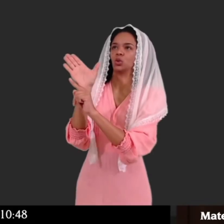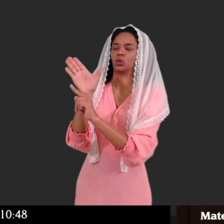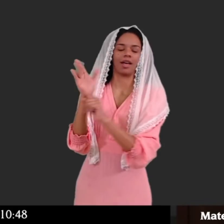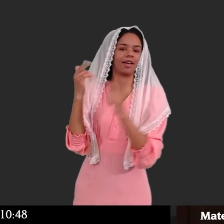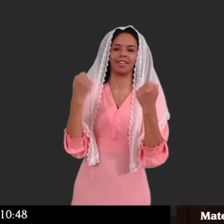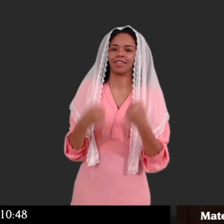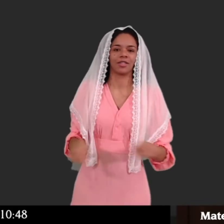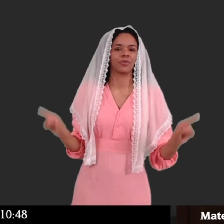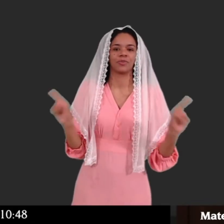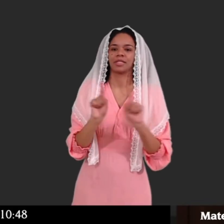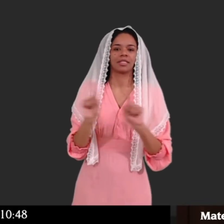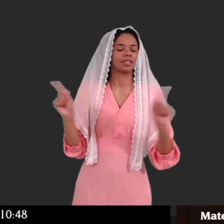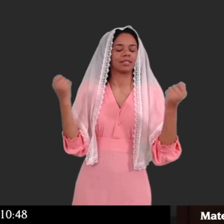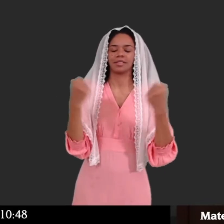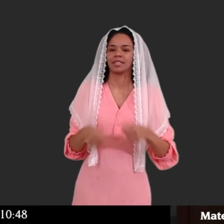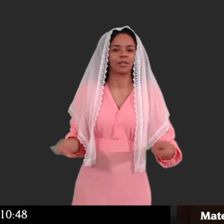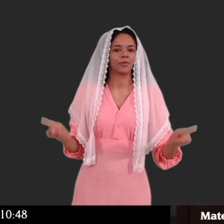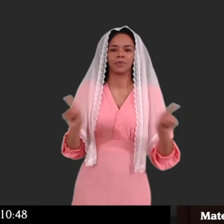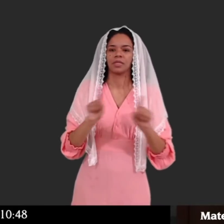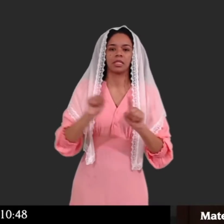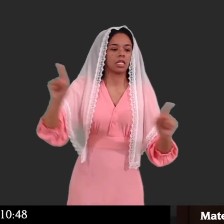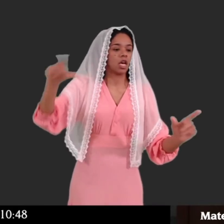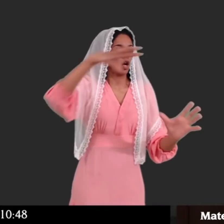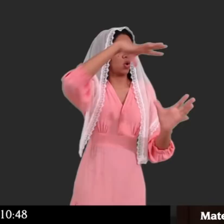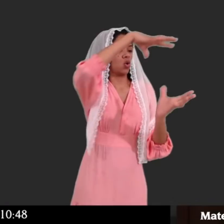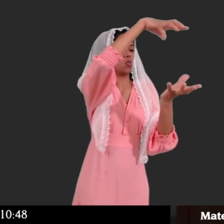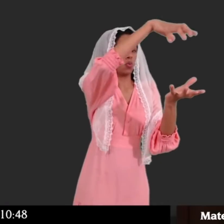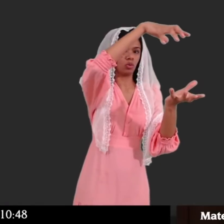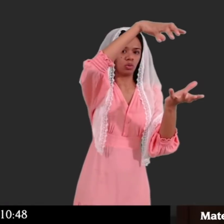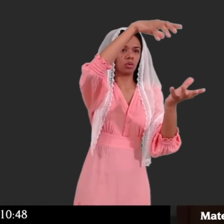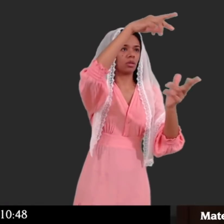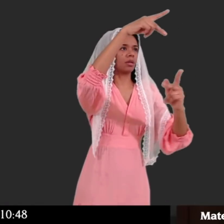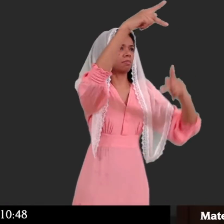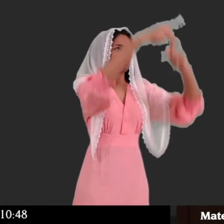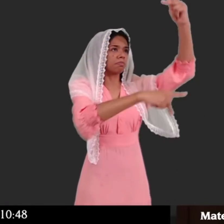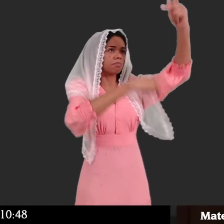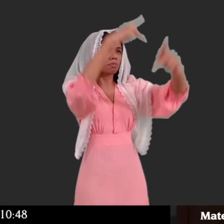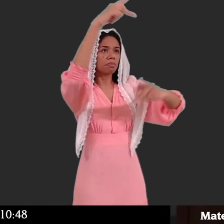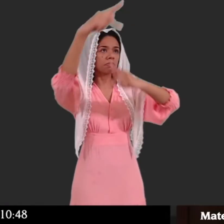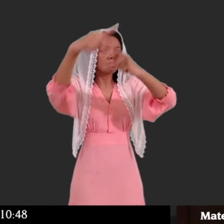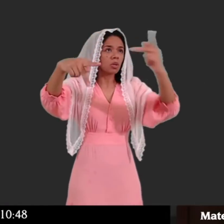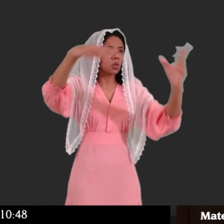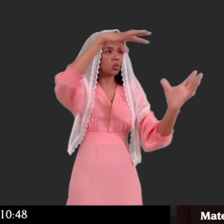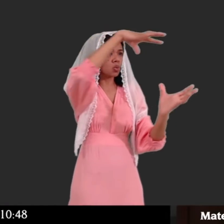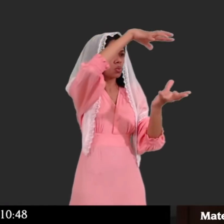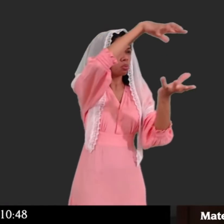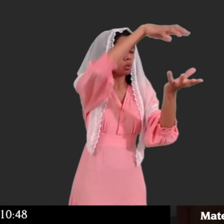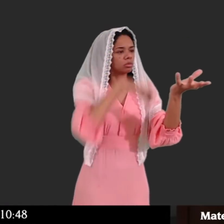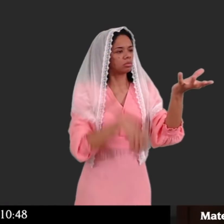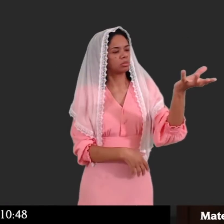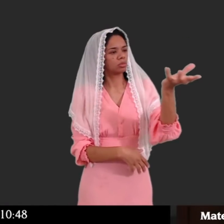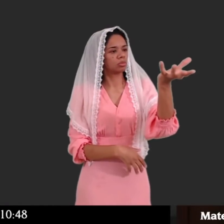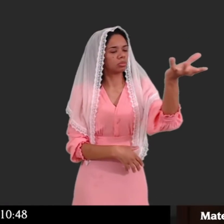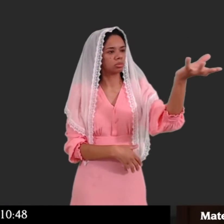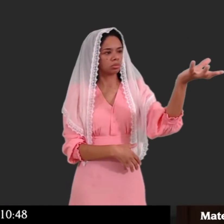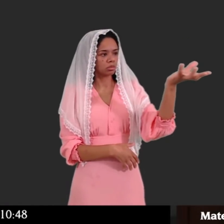Essa terra ele sustenta ela no espaço, roda 1.700 km por hora no eixo, no